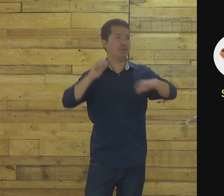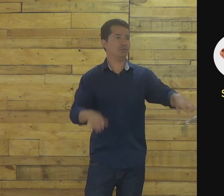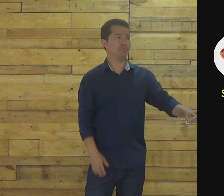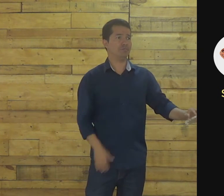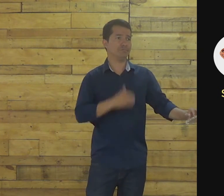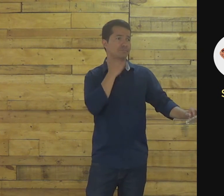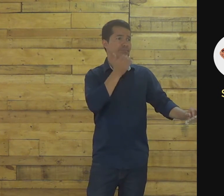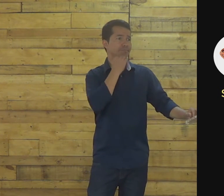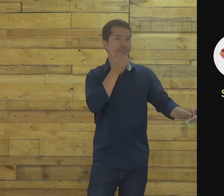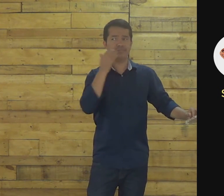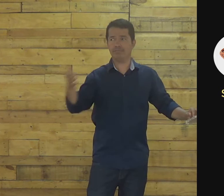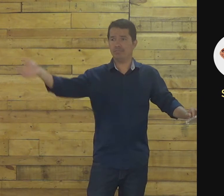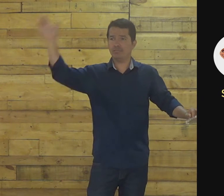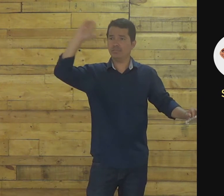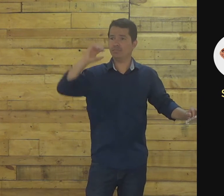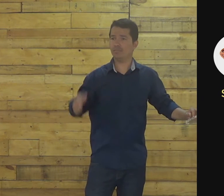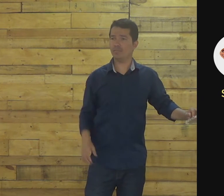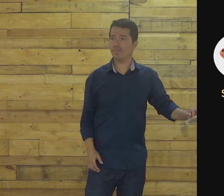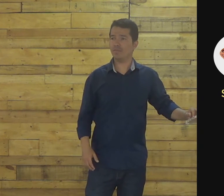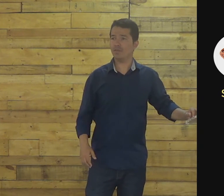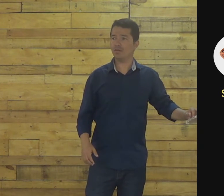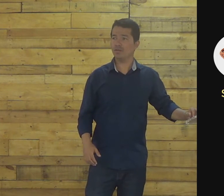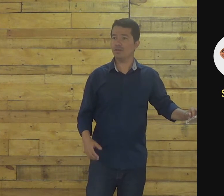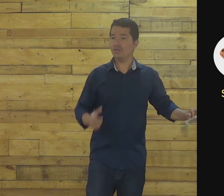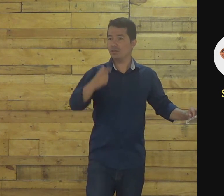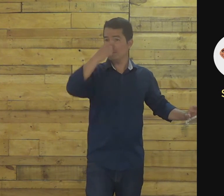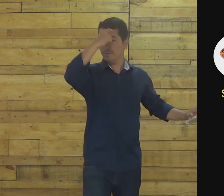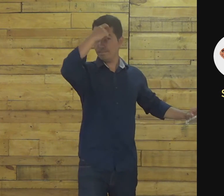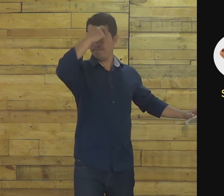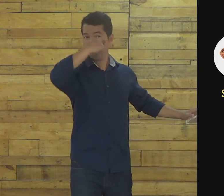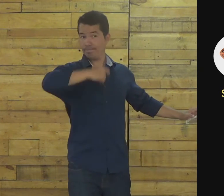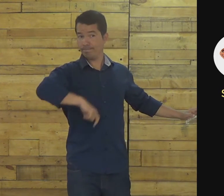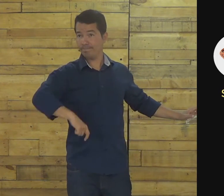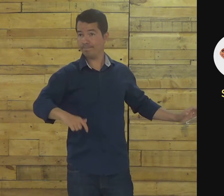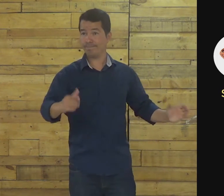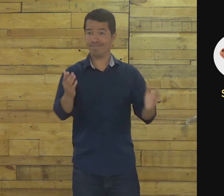faz? Abandona porque não serve para nada.